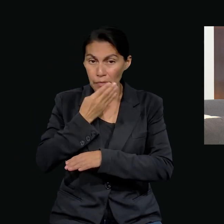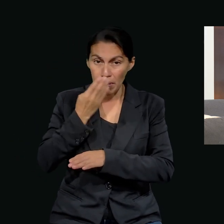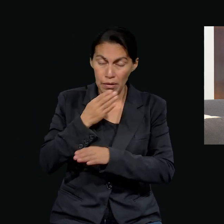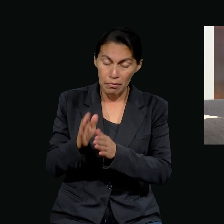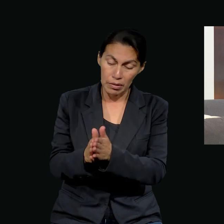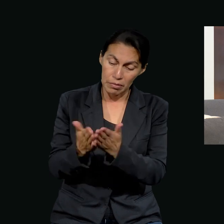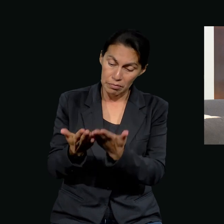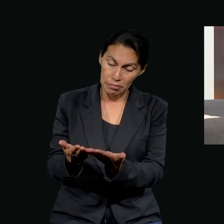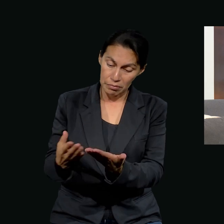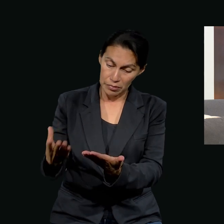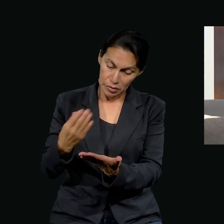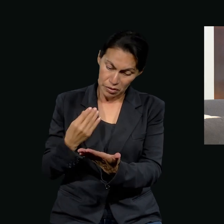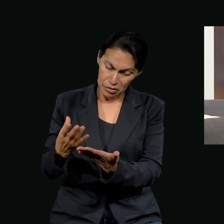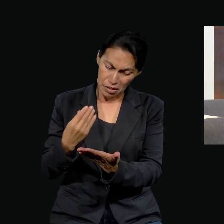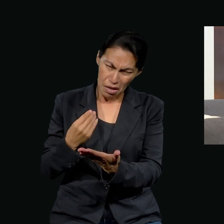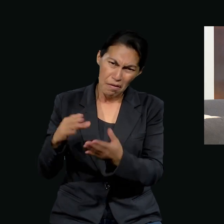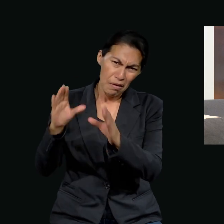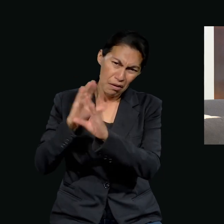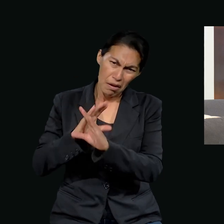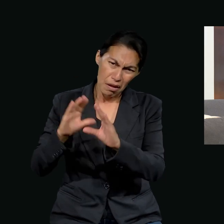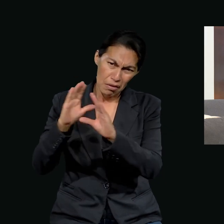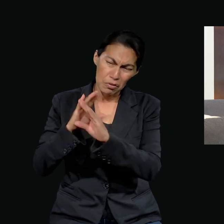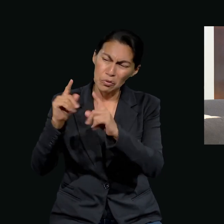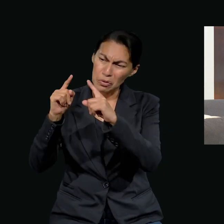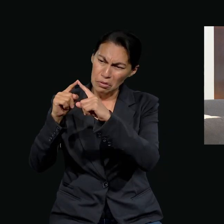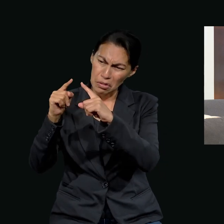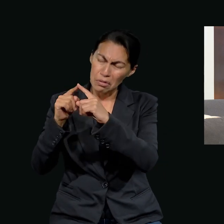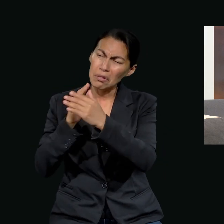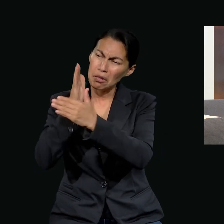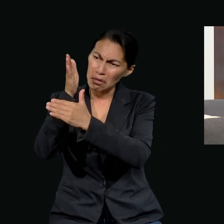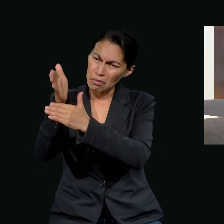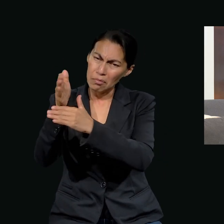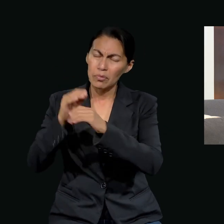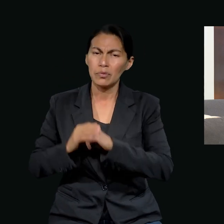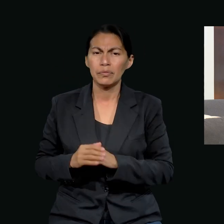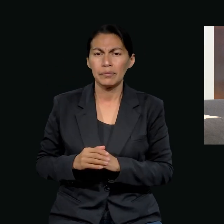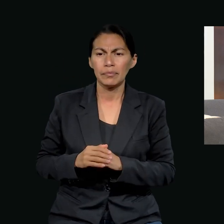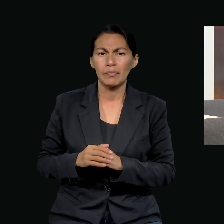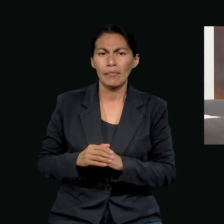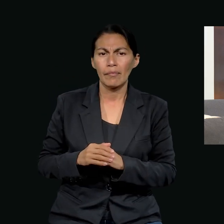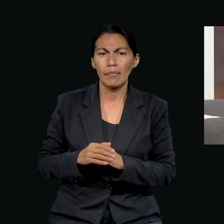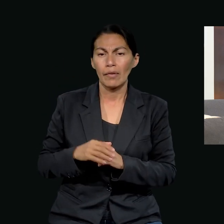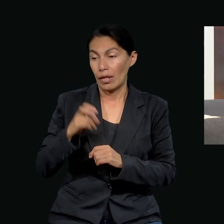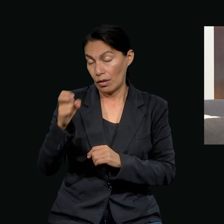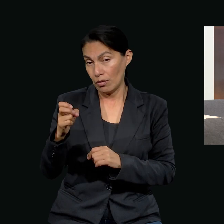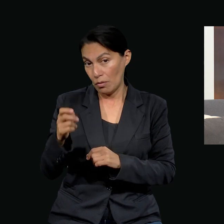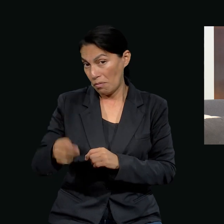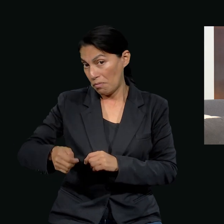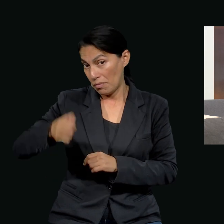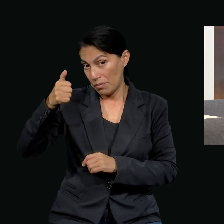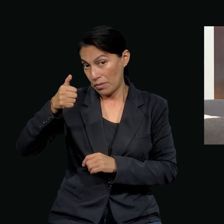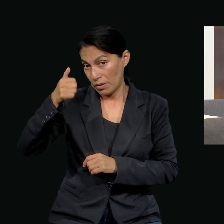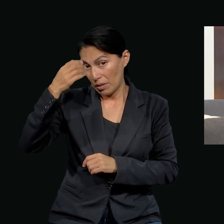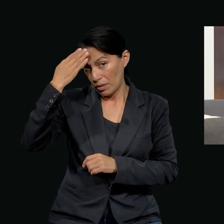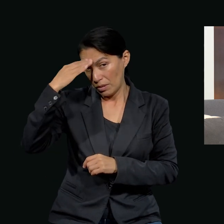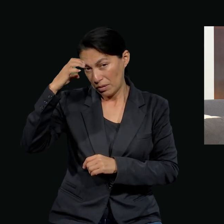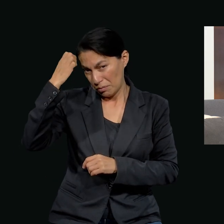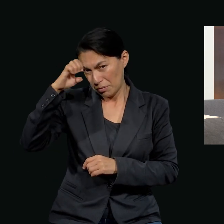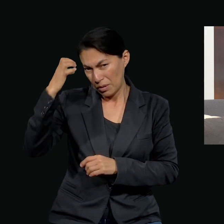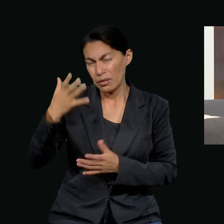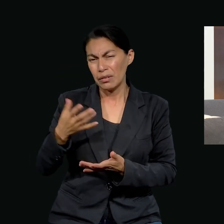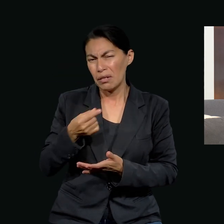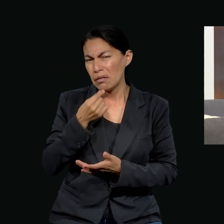Dios. Y nos enseñaron himnos, canticos, íbamos a la iglesia. Y bueno, así fue la primera experiencia